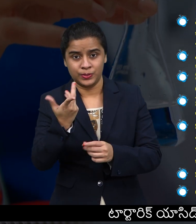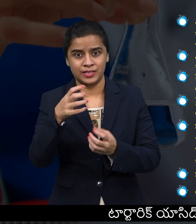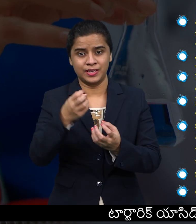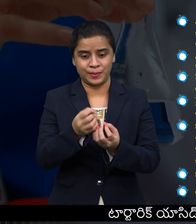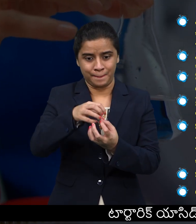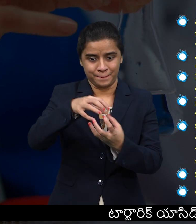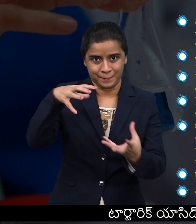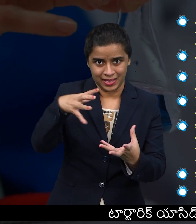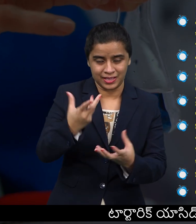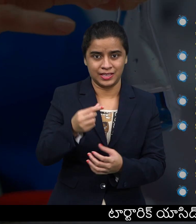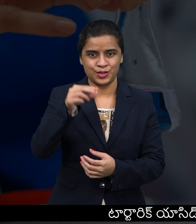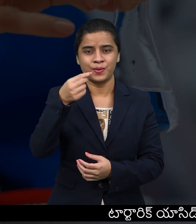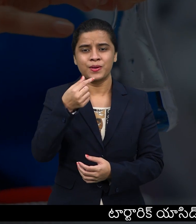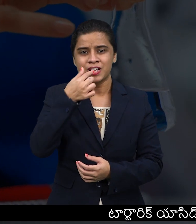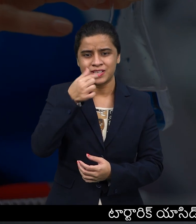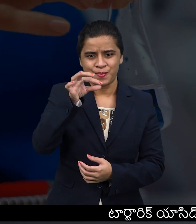భాగం.